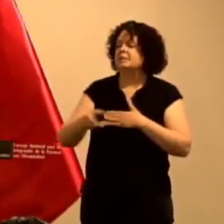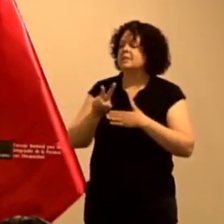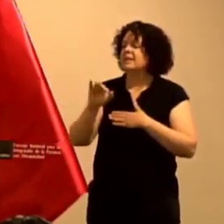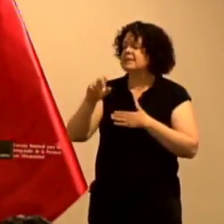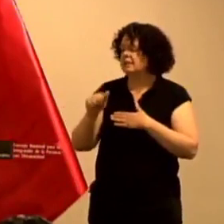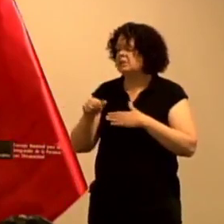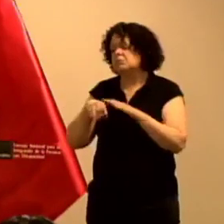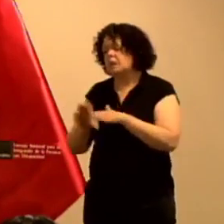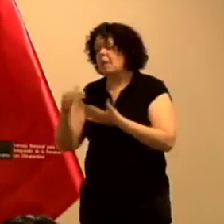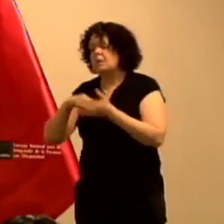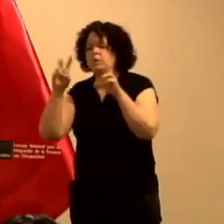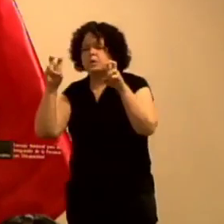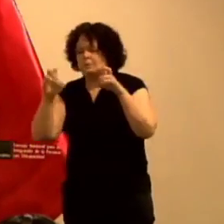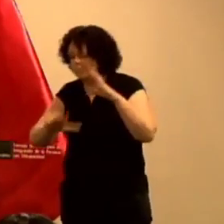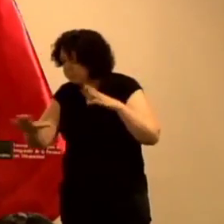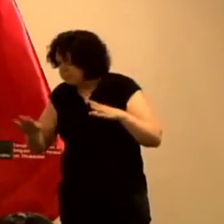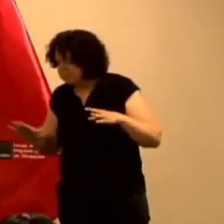niñez, lo que es